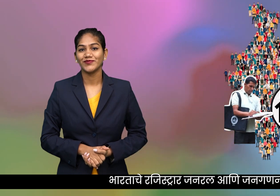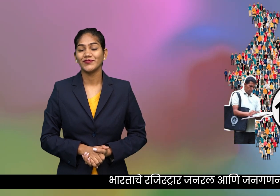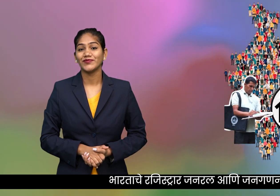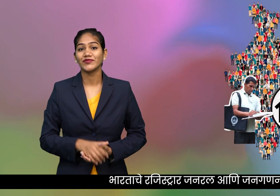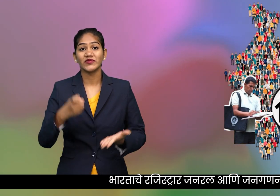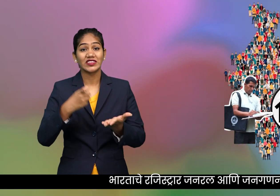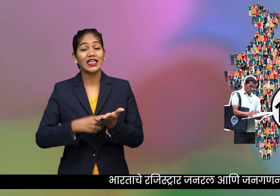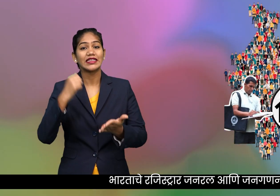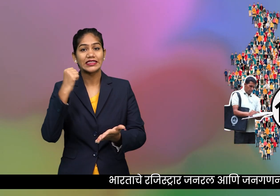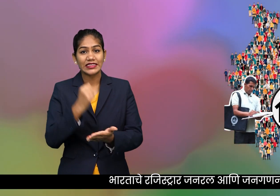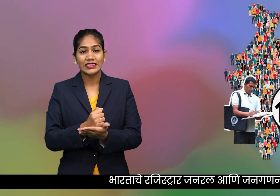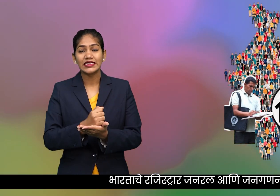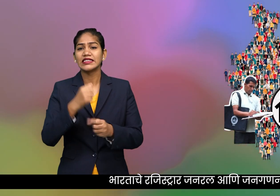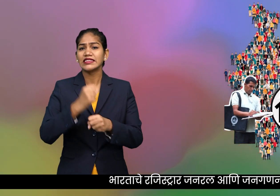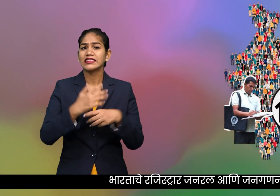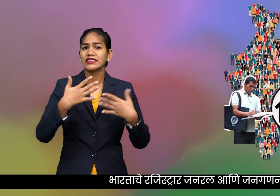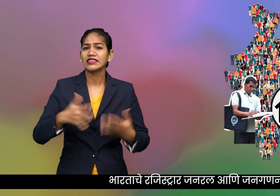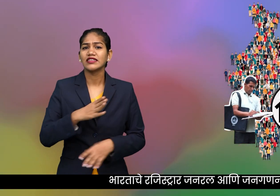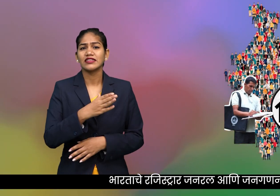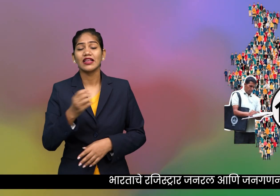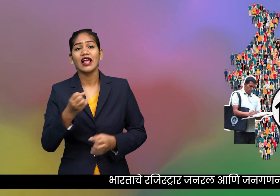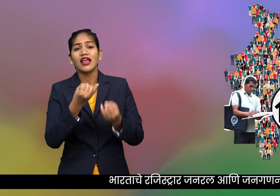भारताचे रजिस्ट्रार जनरल आणि जनगणना आयोग